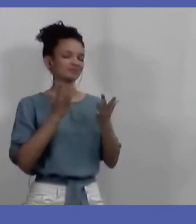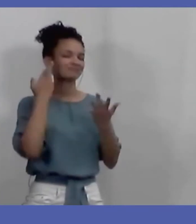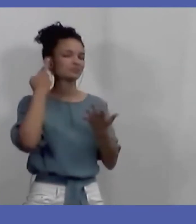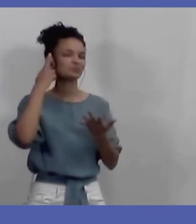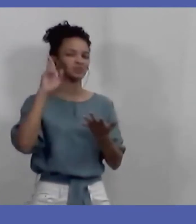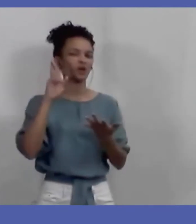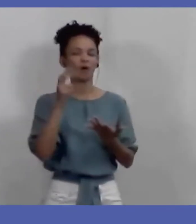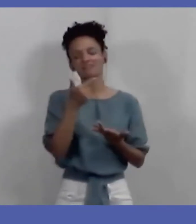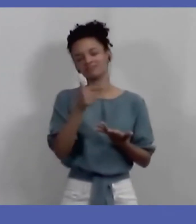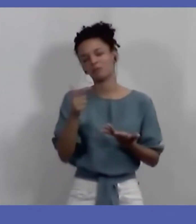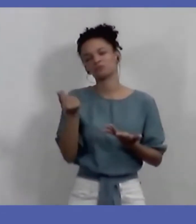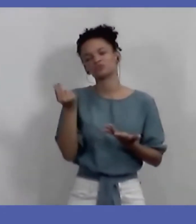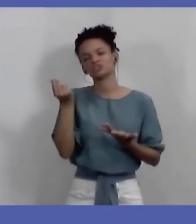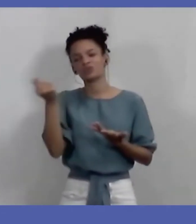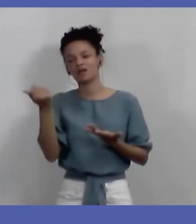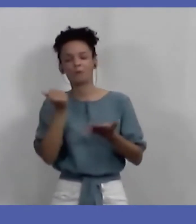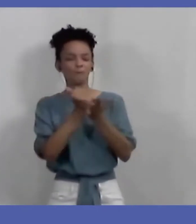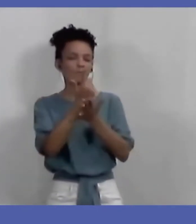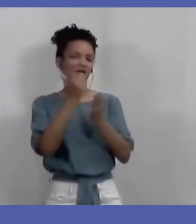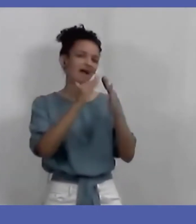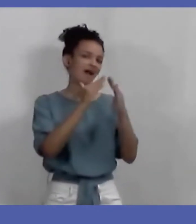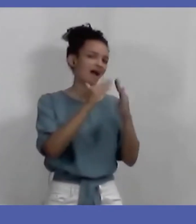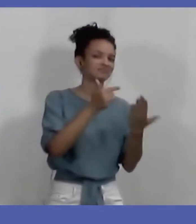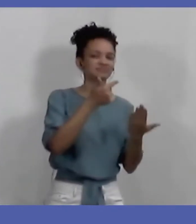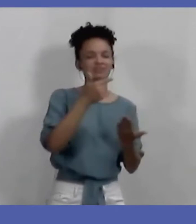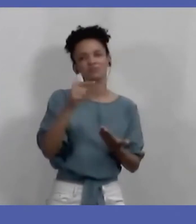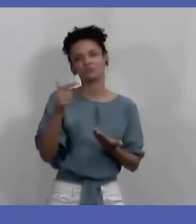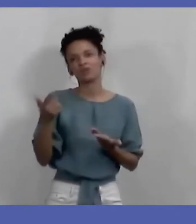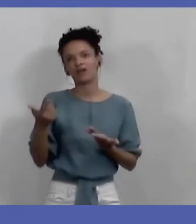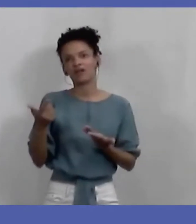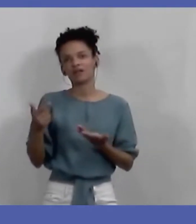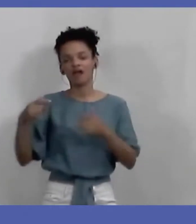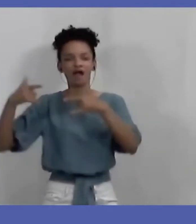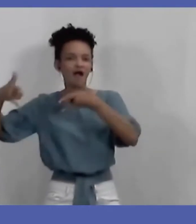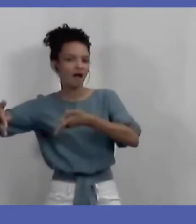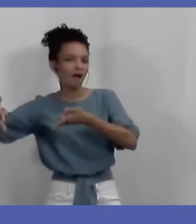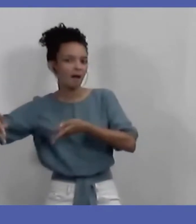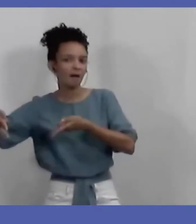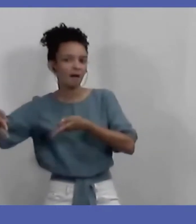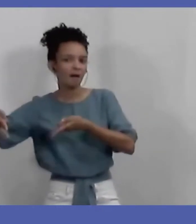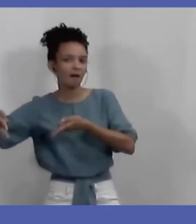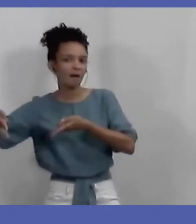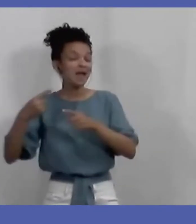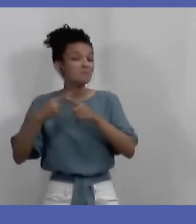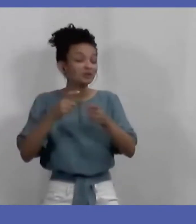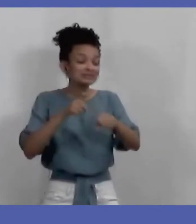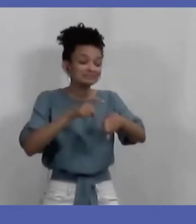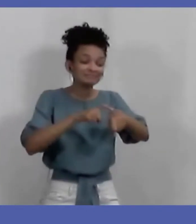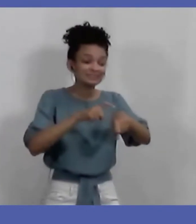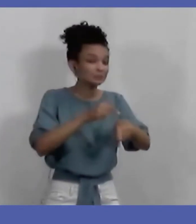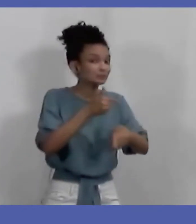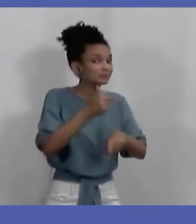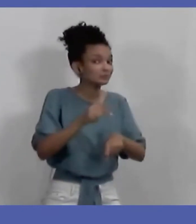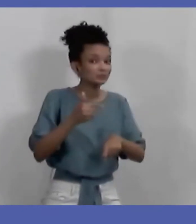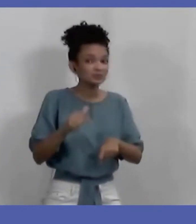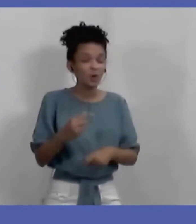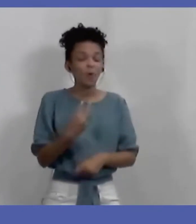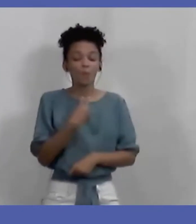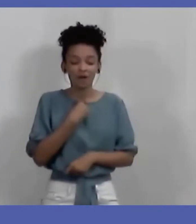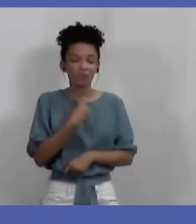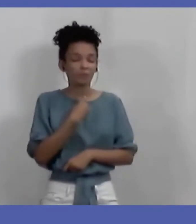cama. Irmãos, é que não dá tempo. O Senhor vivia tão ocupado com as